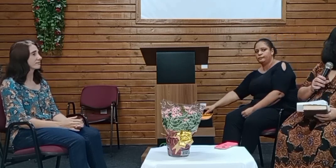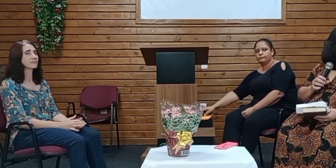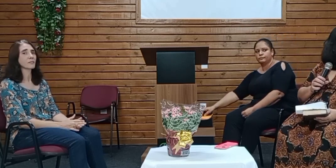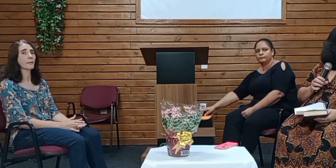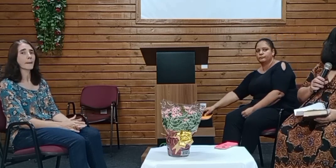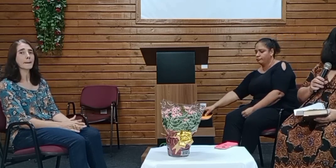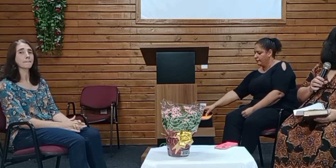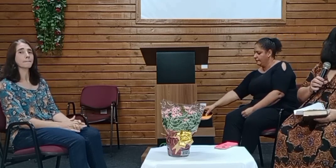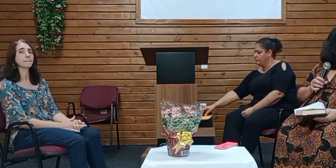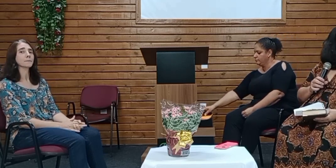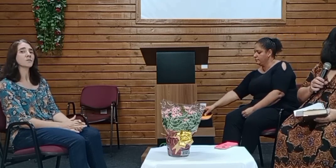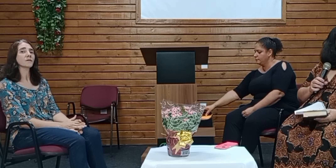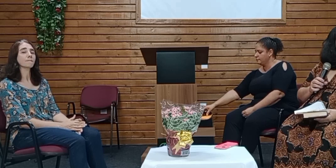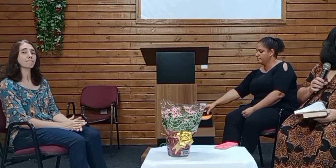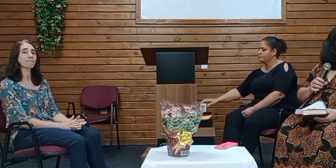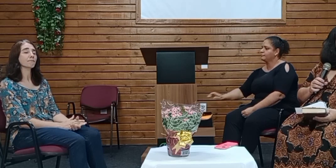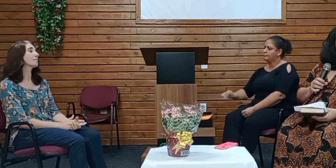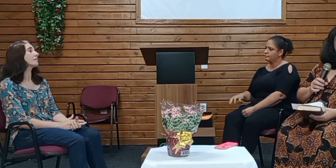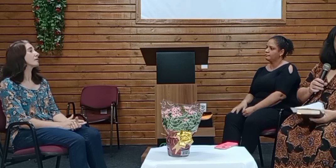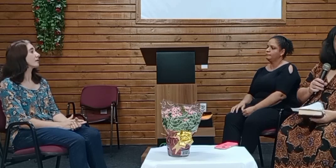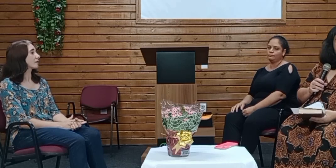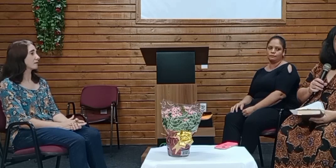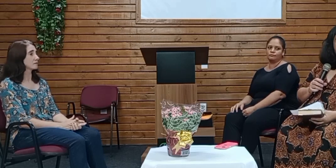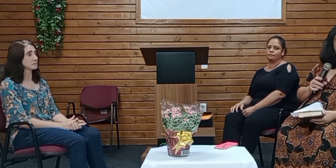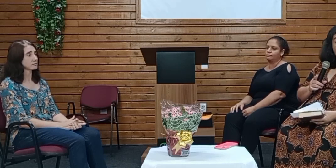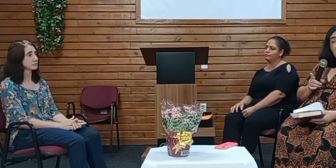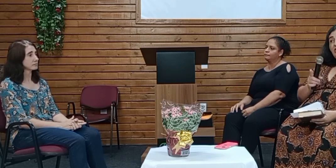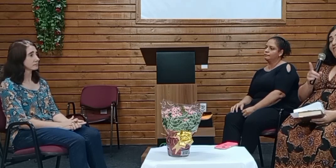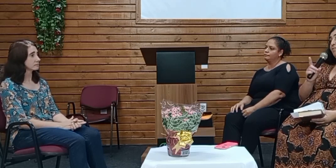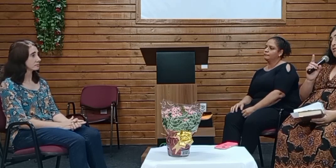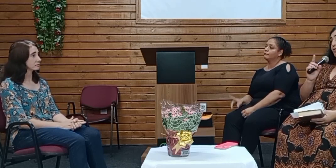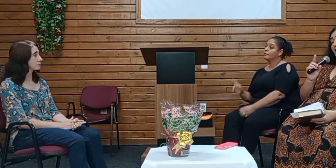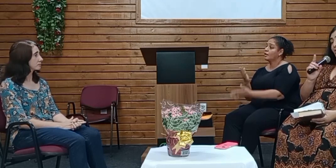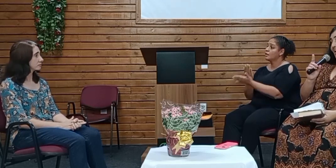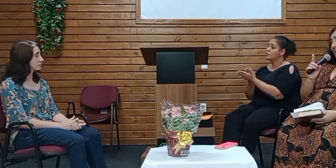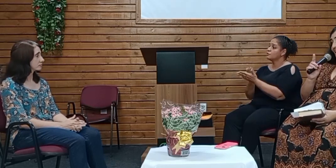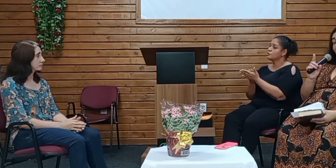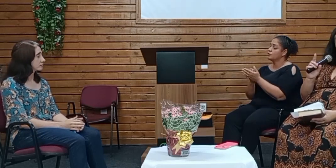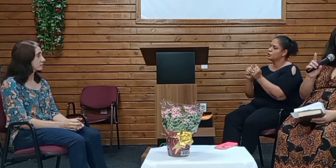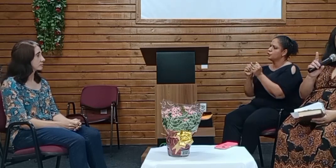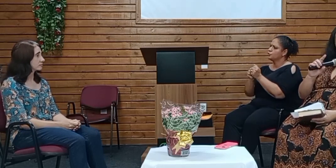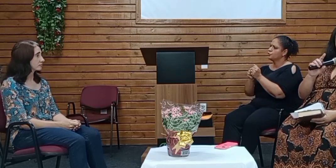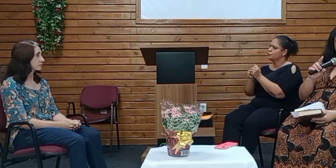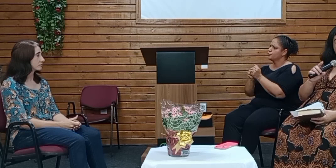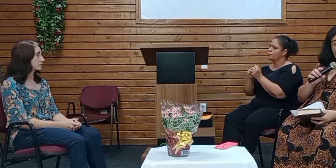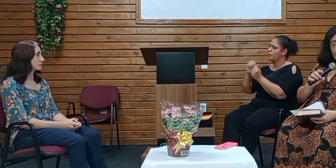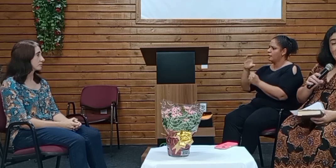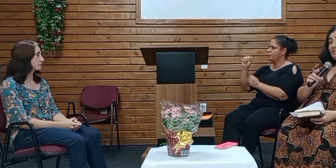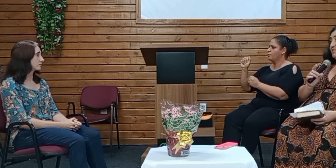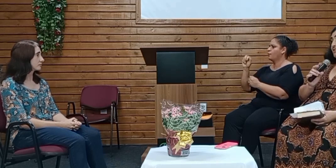mais professor lá na universidade. Não tinha mais. Ela estudava mais pro lado do Cará. Caralho. Pro lado do